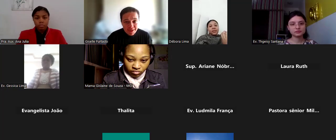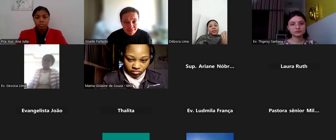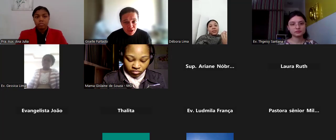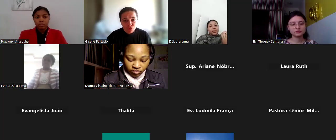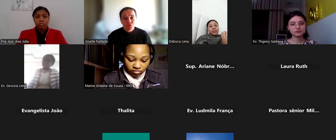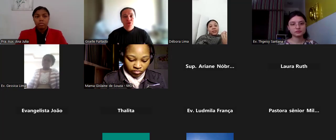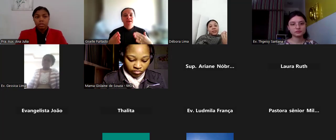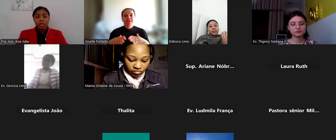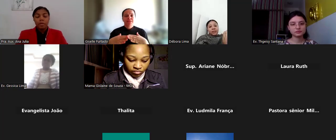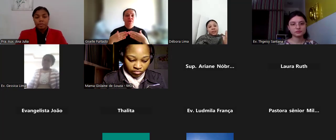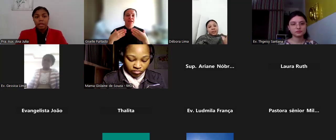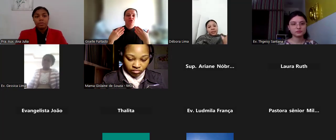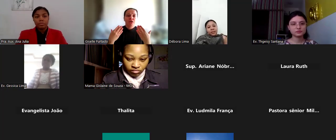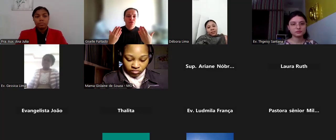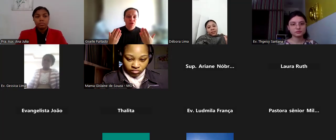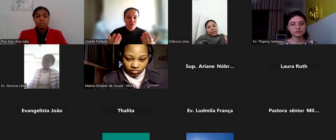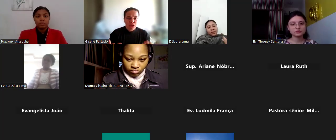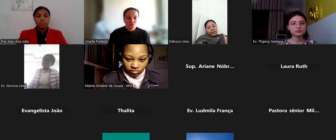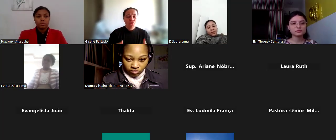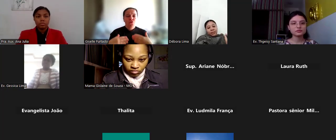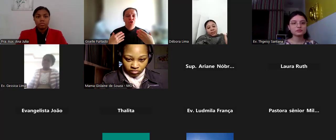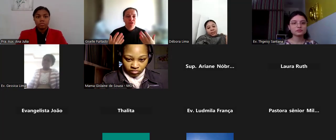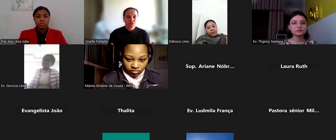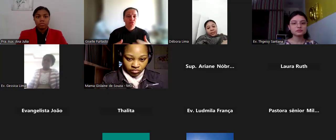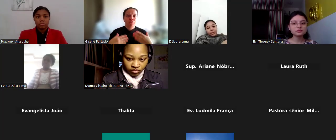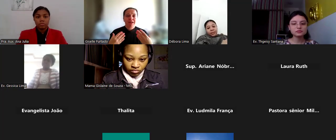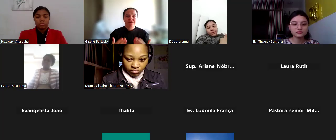a Deus, que são relacionadas ao Senhor, Jesus, palavra